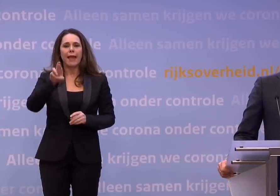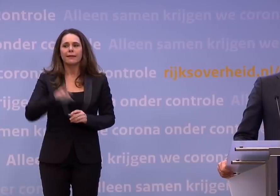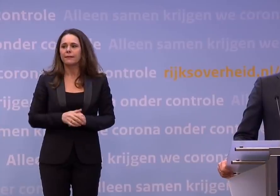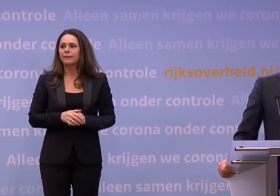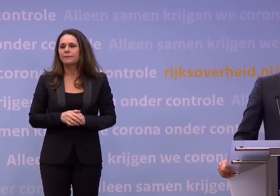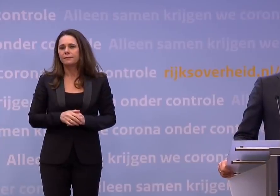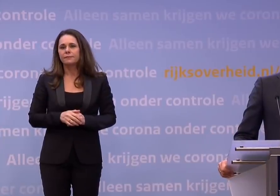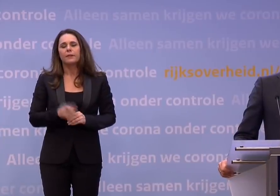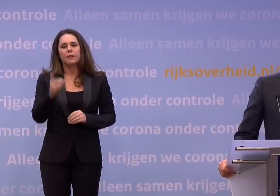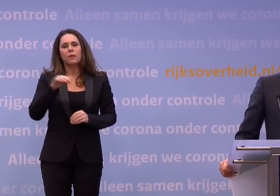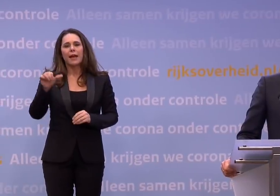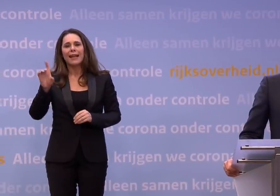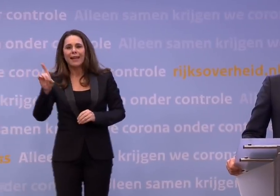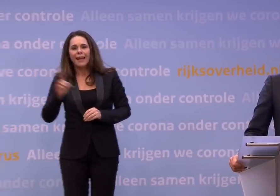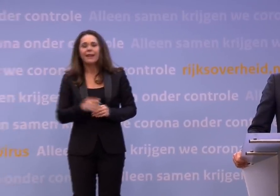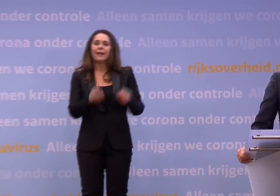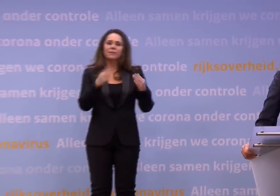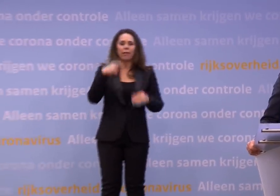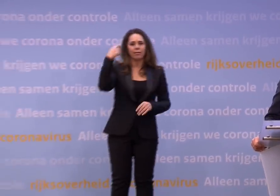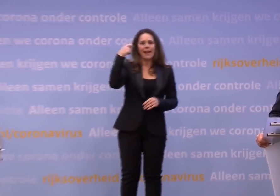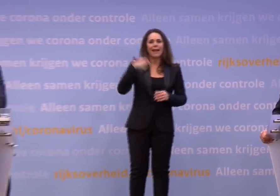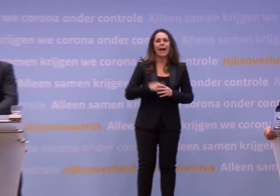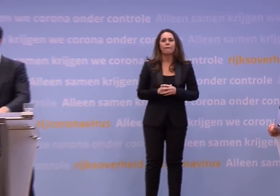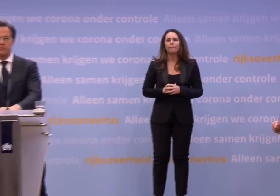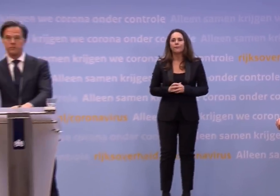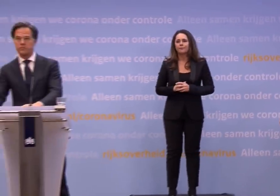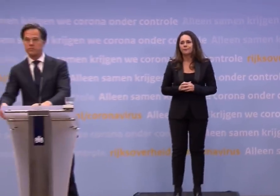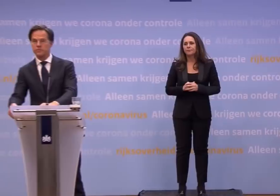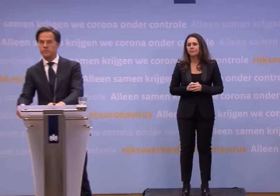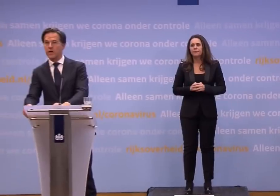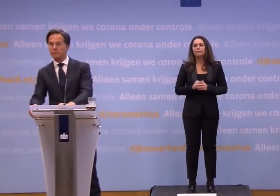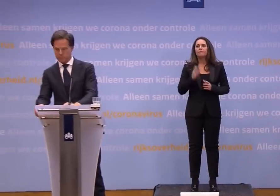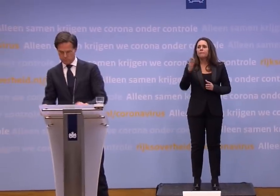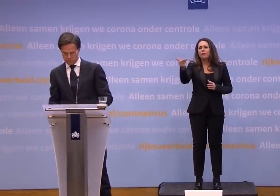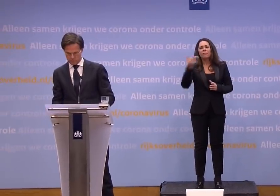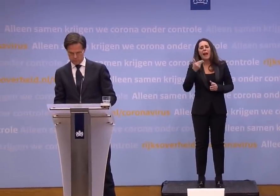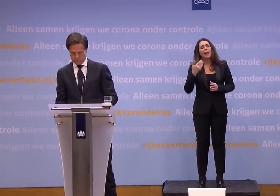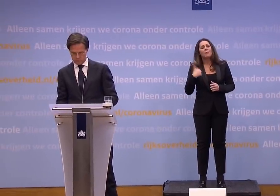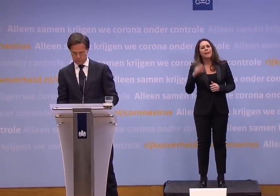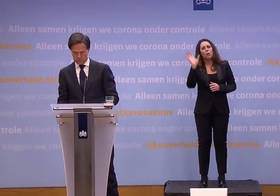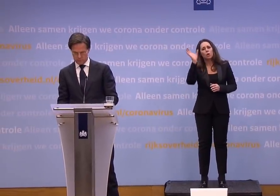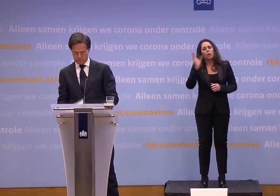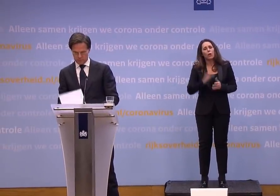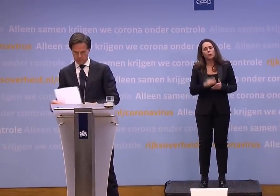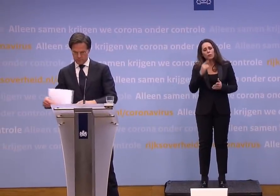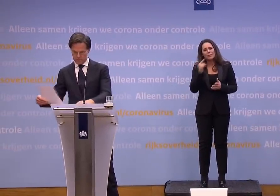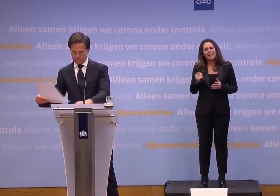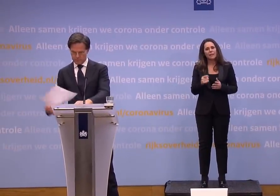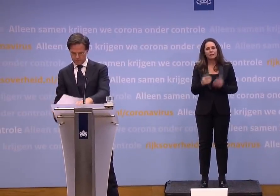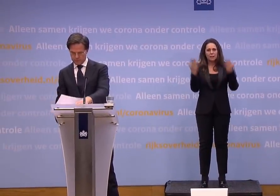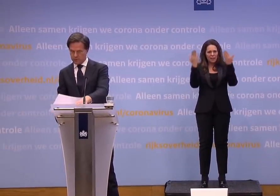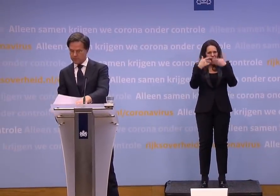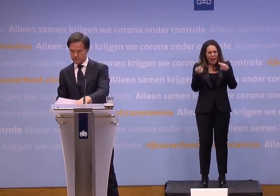En dan aansluitend AD en daarop volgende Telegraaf. Ja, meneer Rutte, hoorde ik u nou goed zeggen dat het overtreden van de avondklok een